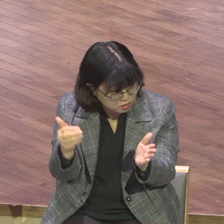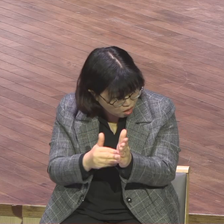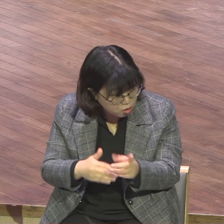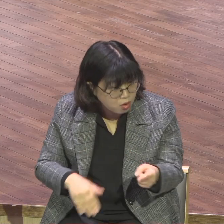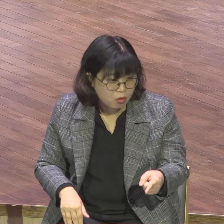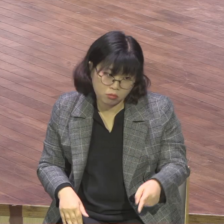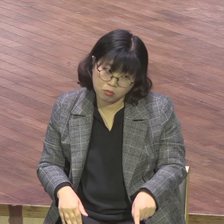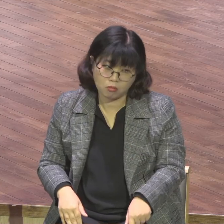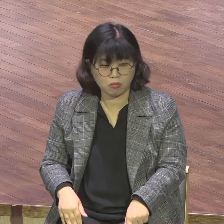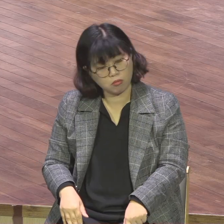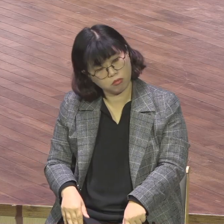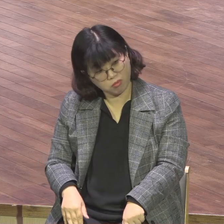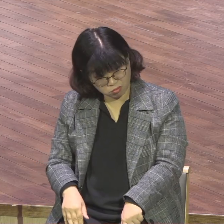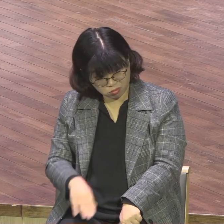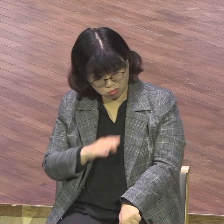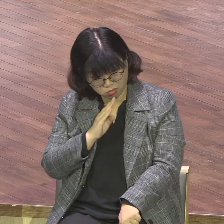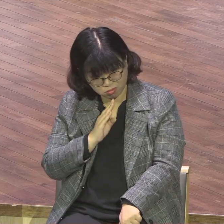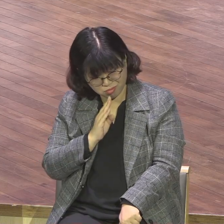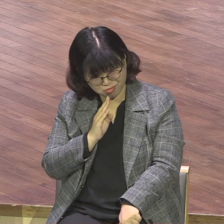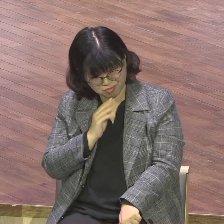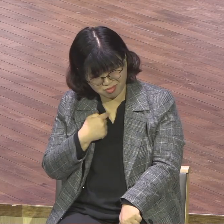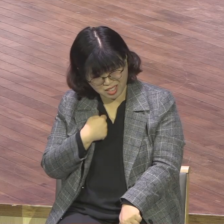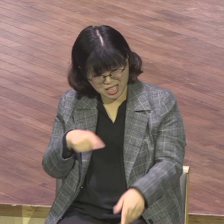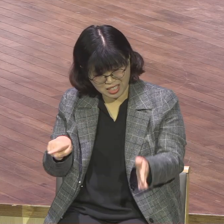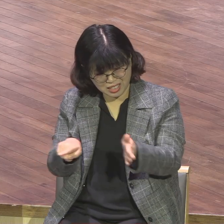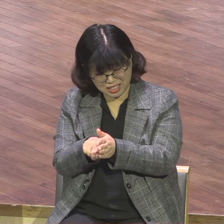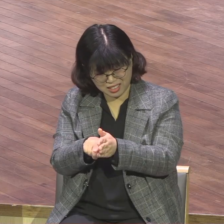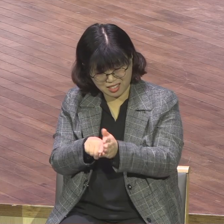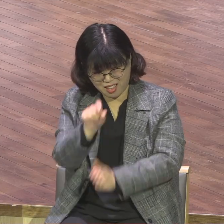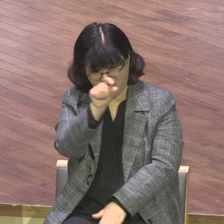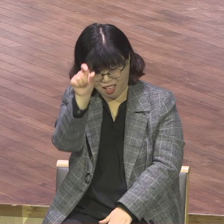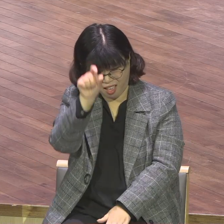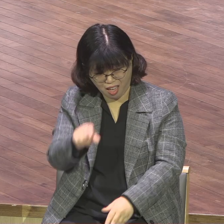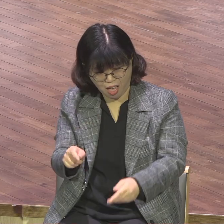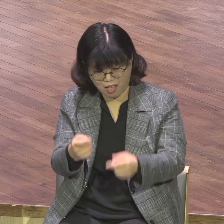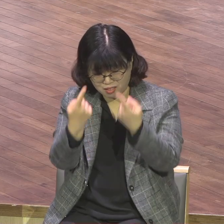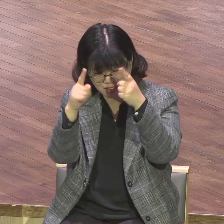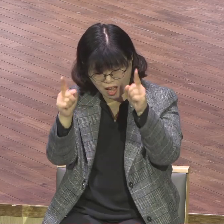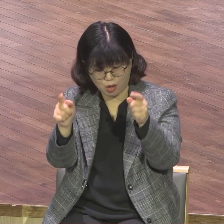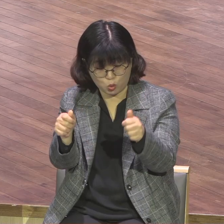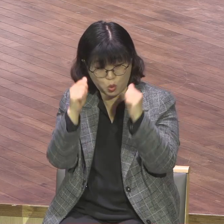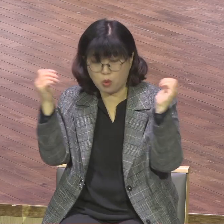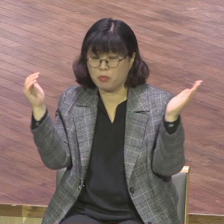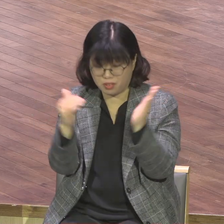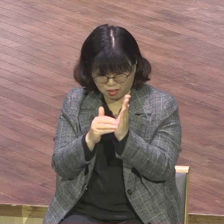뭐 신학 대학 졸업하면 라이센스입니까? 뭐 운전 면허증입니까?